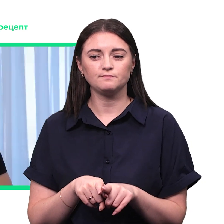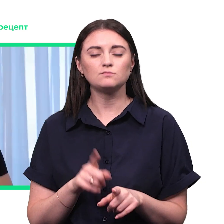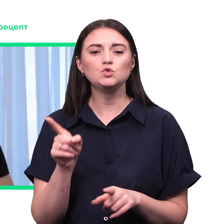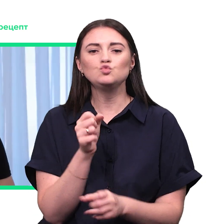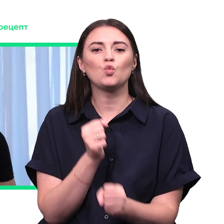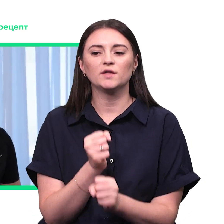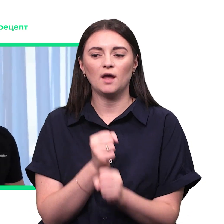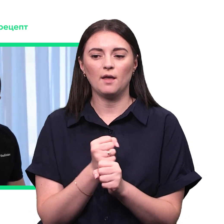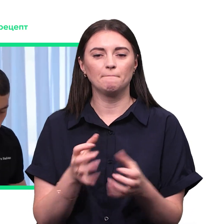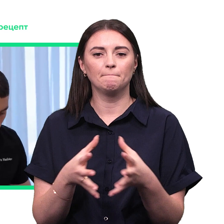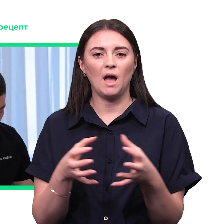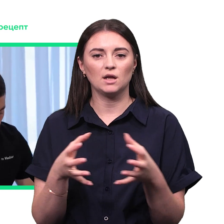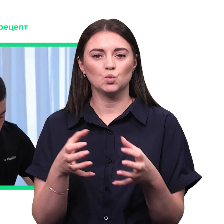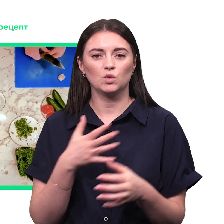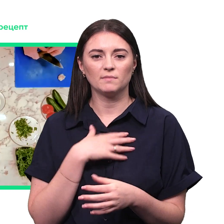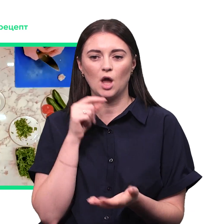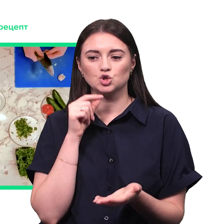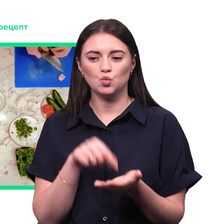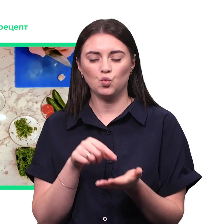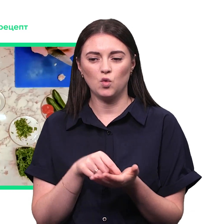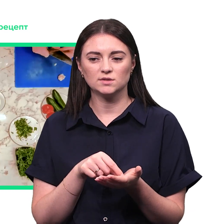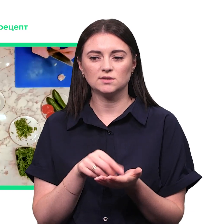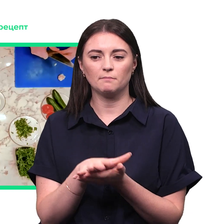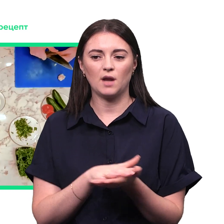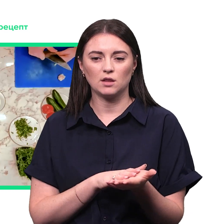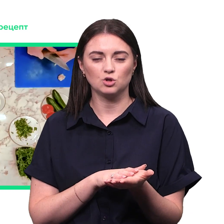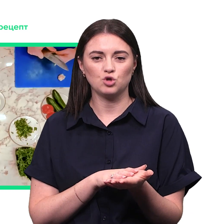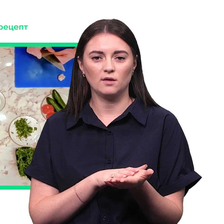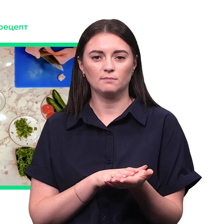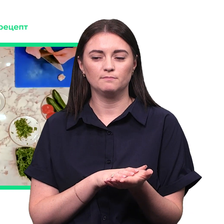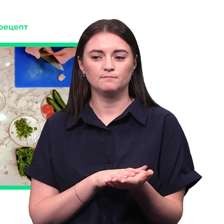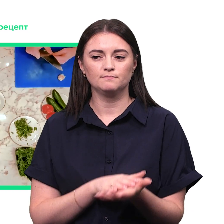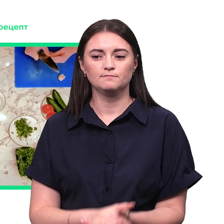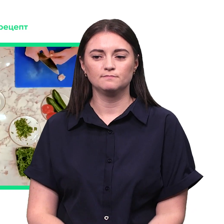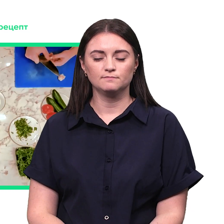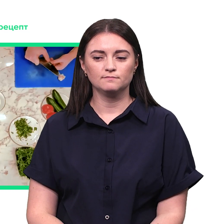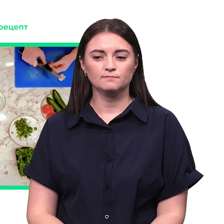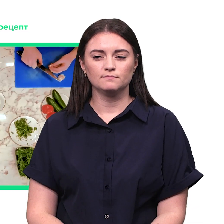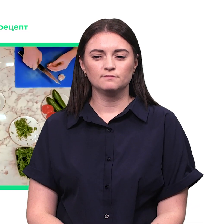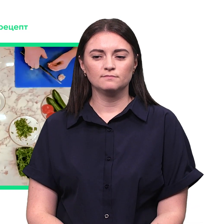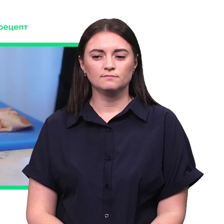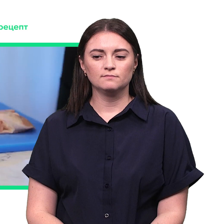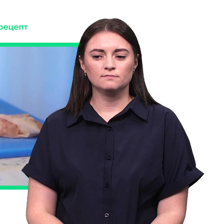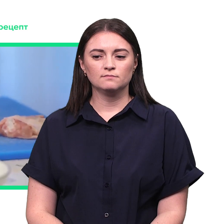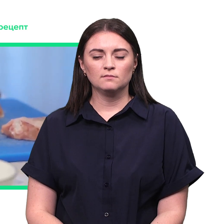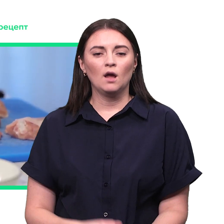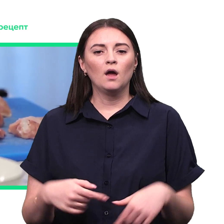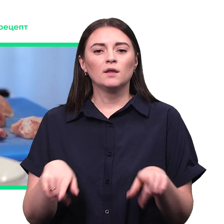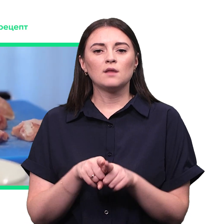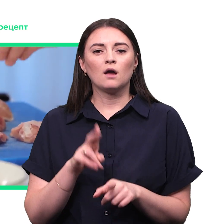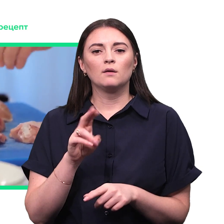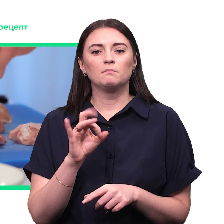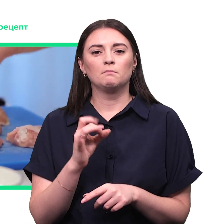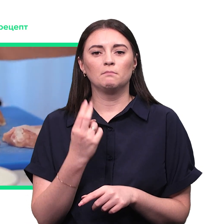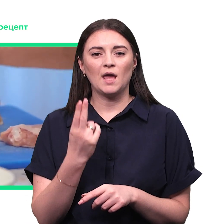делаем? Маринуем нашу курицу. Продолжаем, сейчас я посыплю солью. Втираю ее. Так, перец